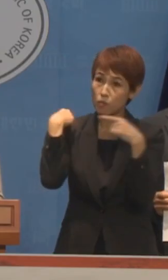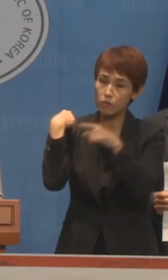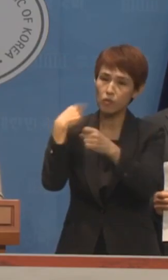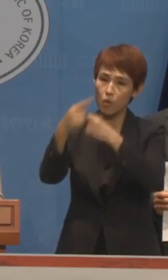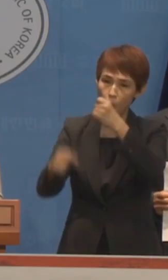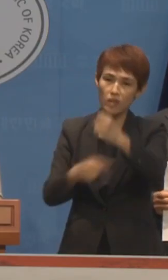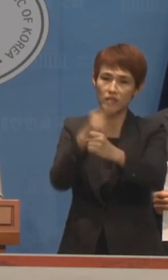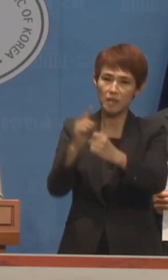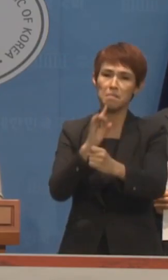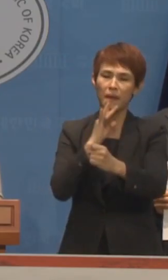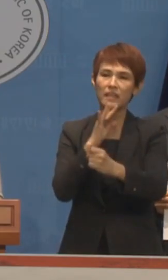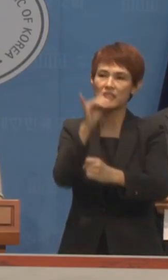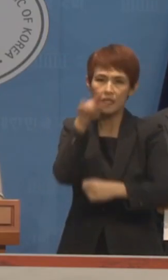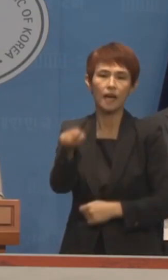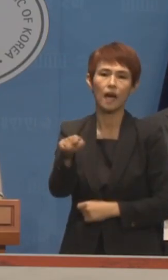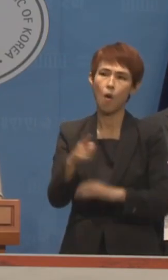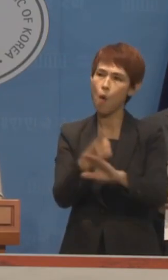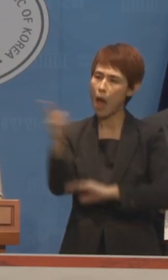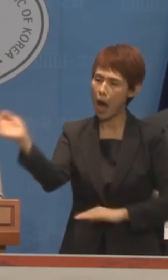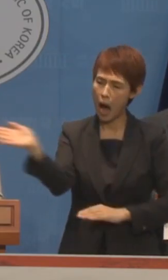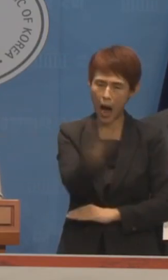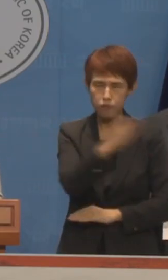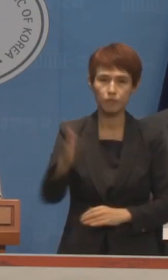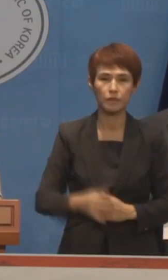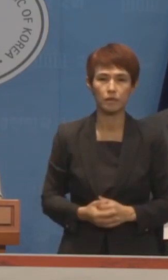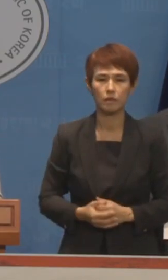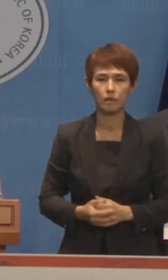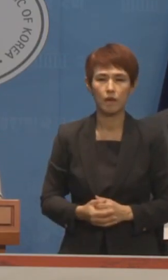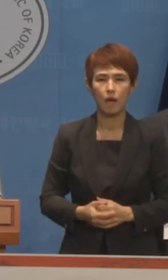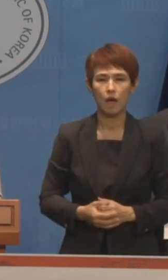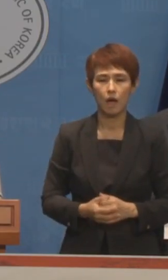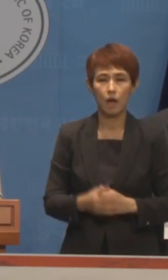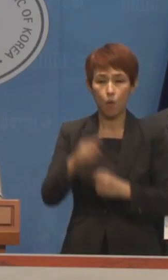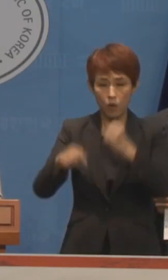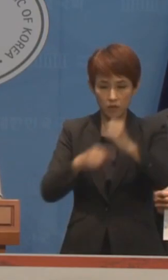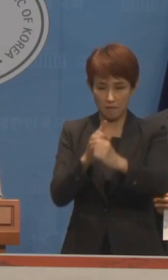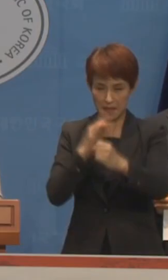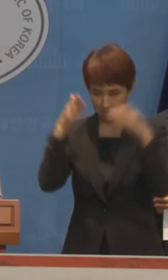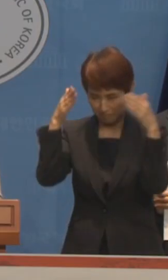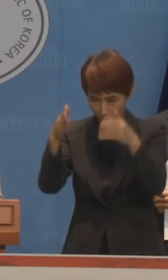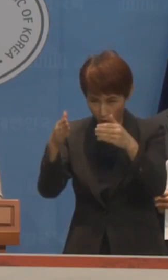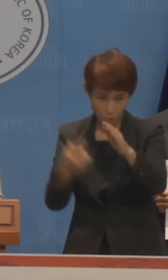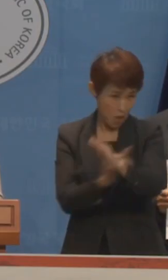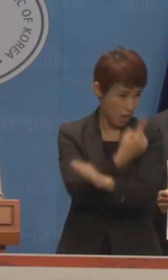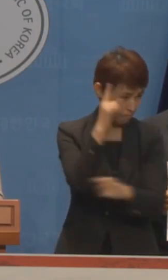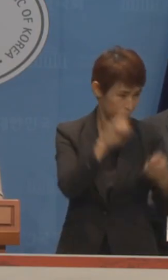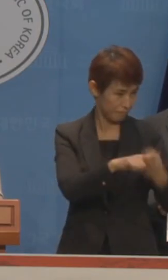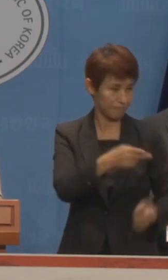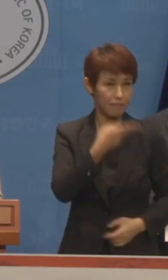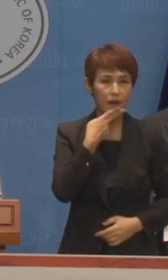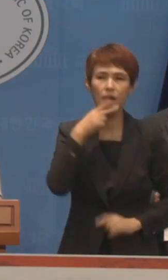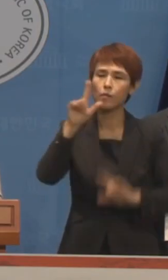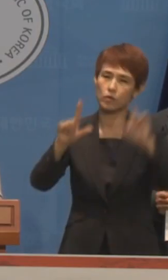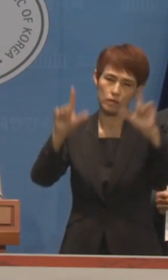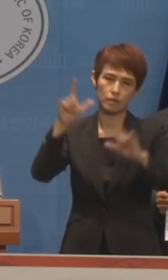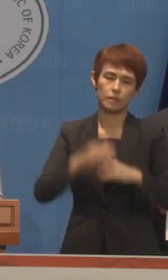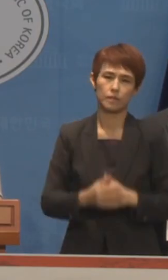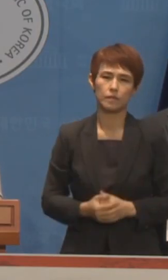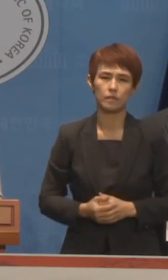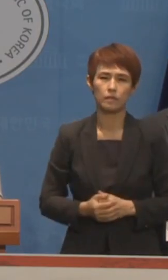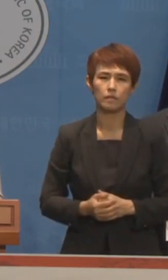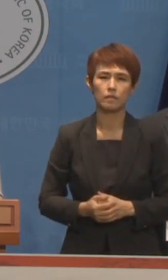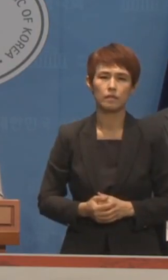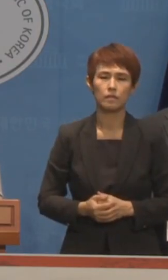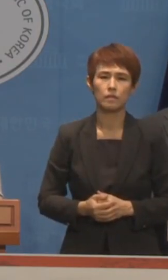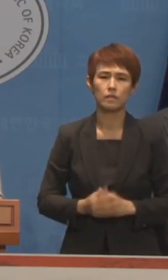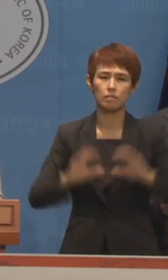빼고는 아무것도 없다는 것, 원전 말고는 아무 관심이 없다는 것을 보여줍니다. 가속화하는 기후위기